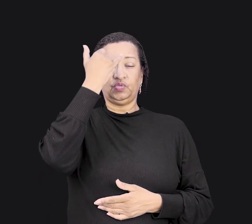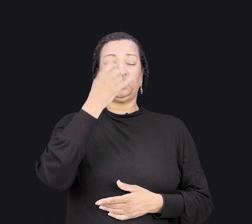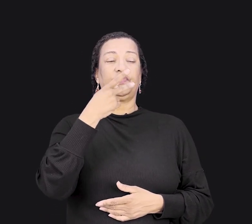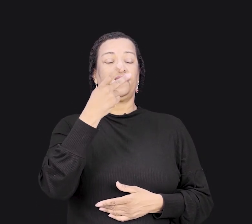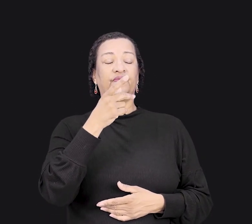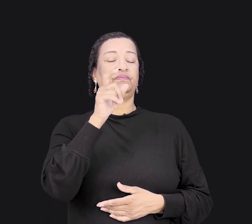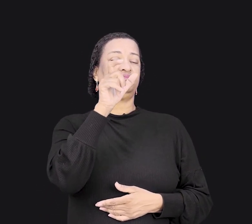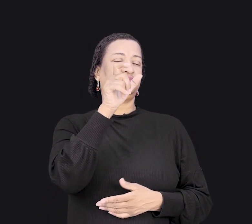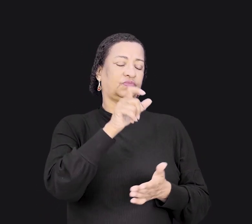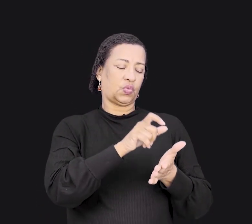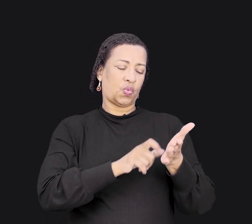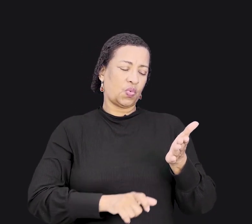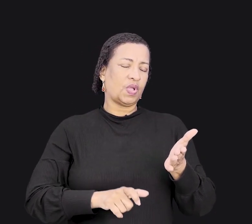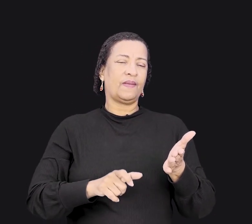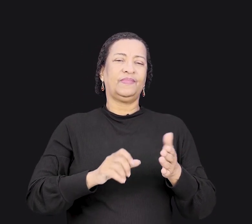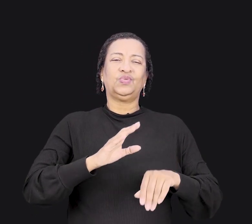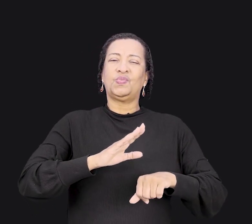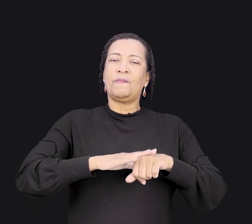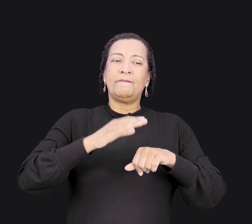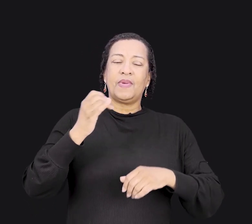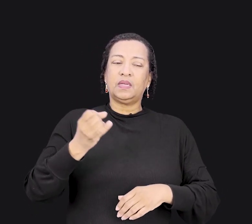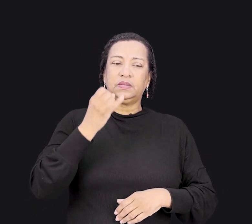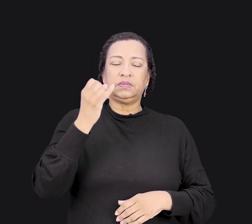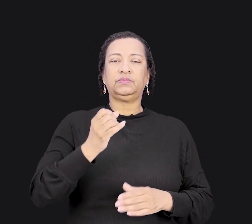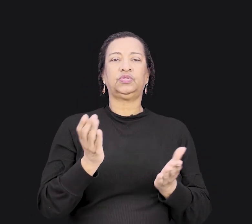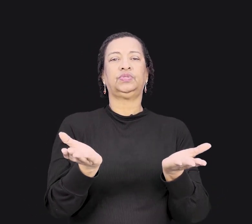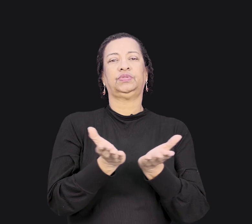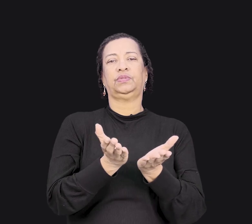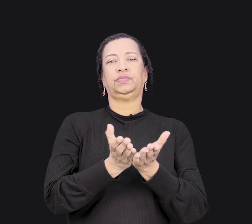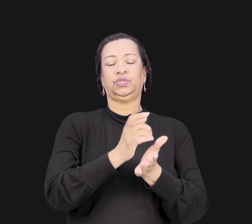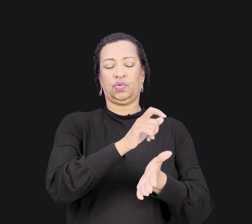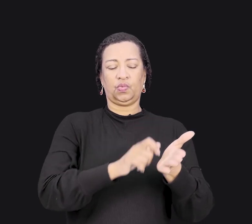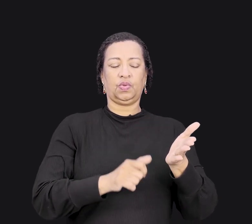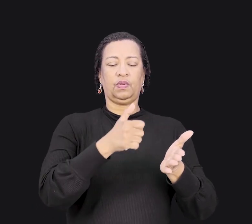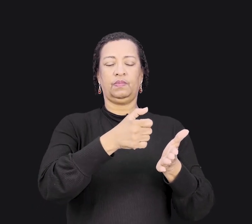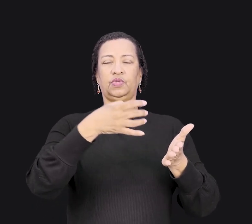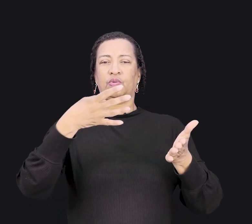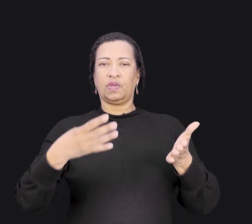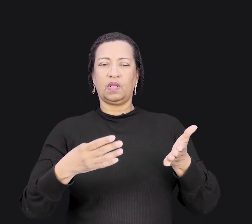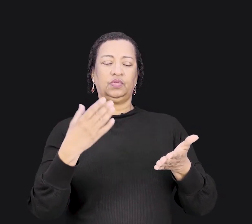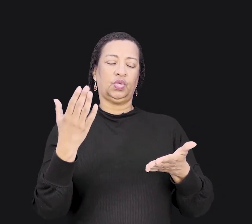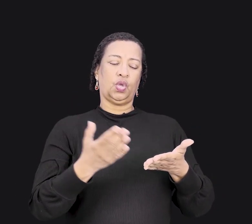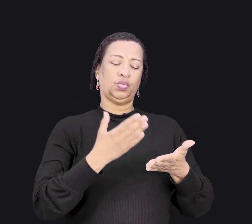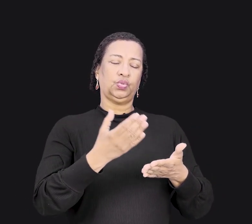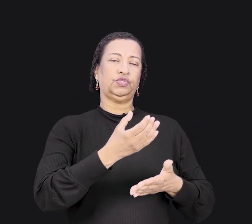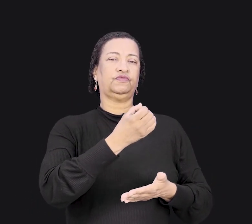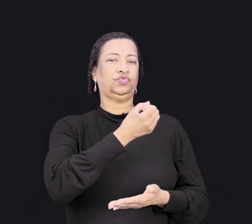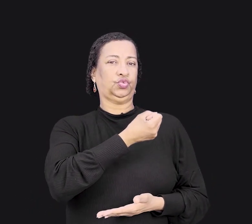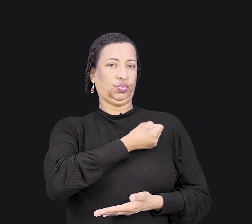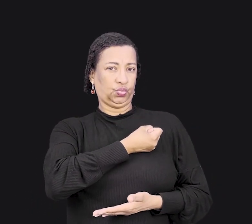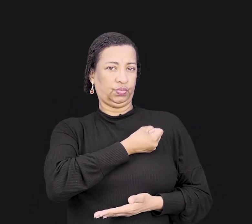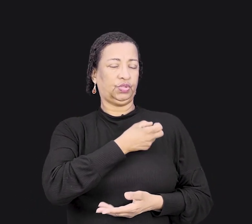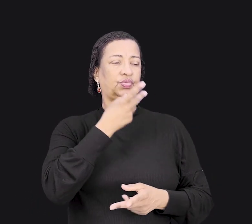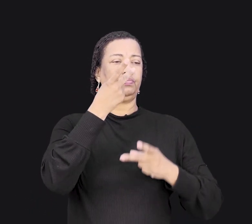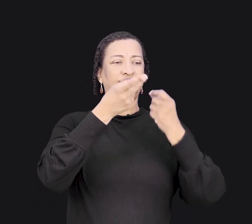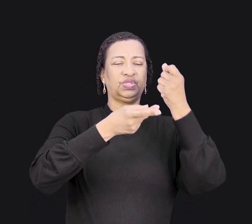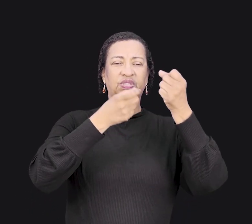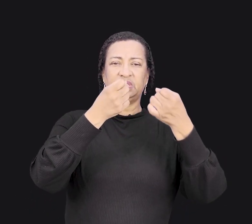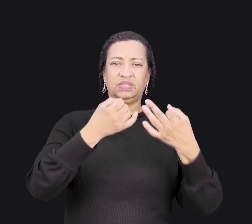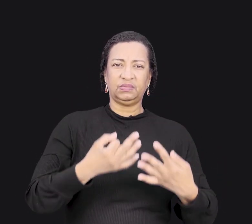mais impressionantes de toda a Bíblia. O capítulo 14 do livro de Números, que conta que cerca de 2 ou 3 milhões de pessoas